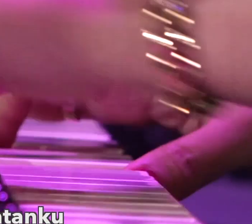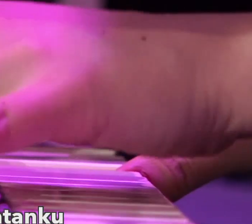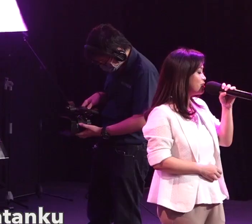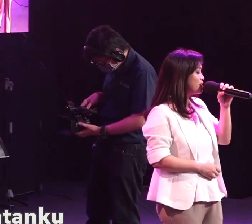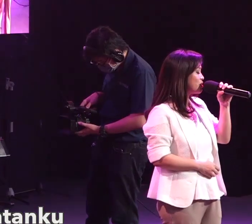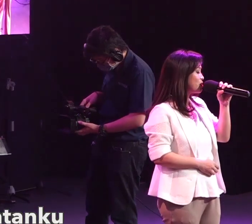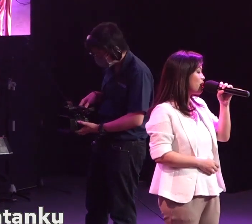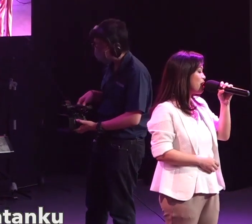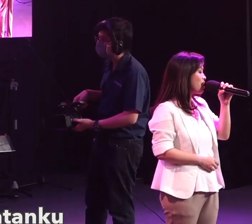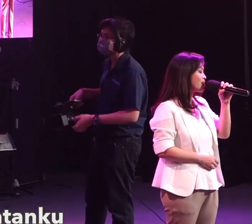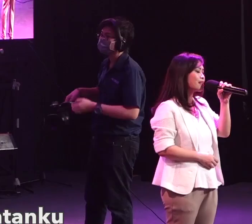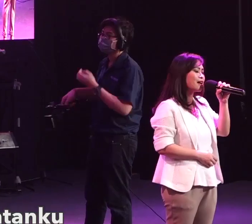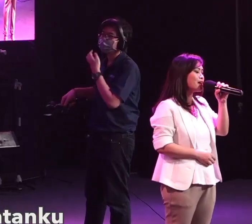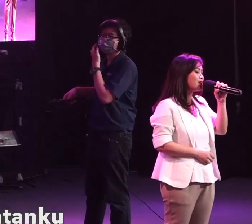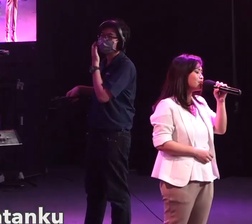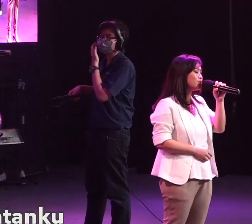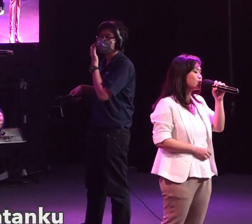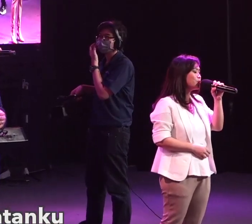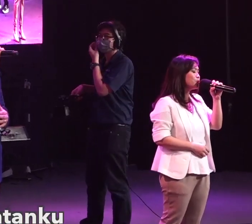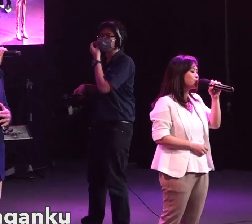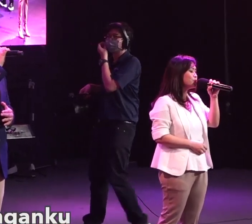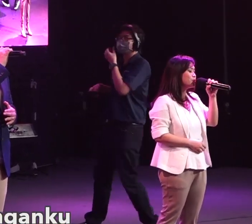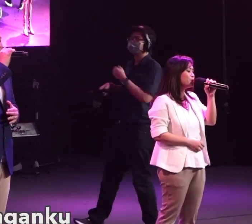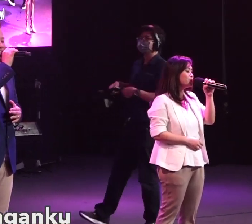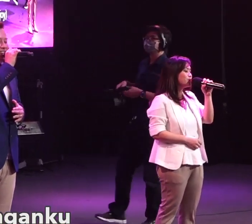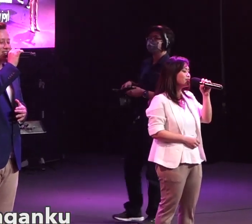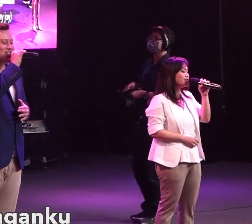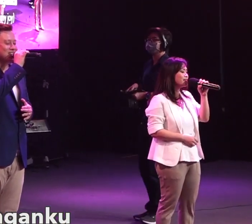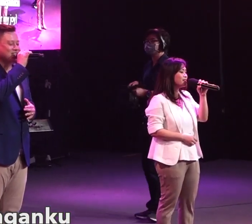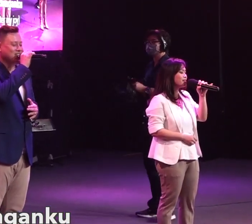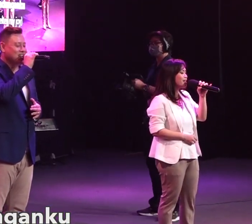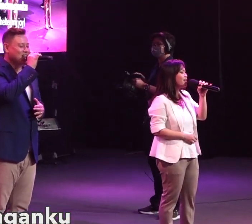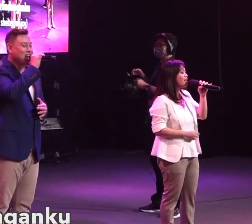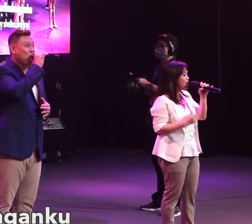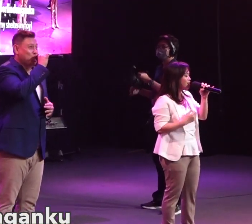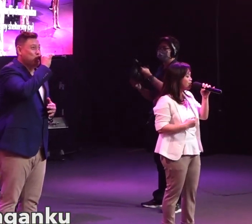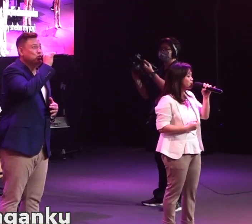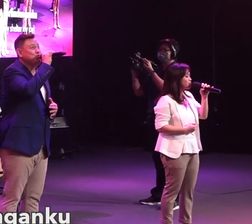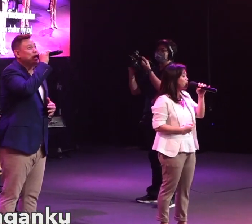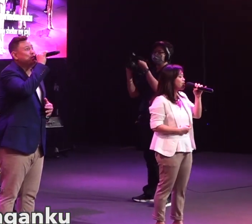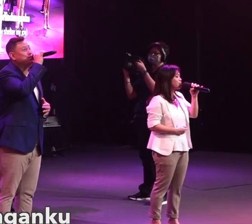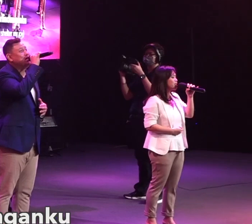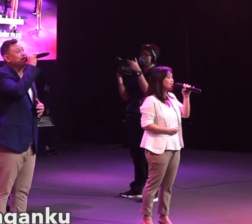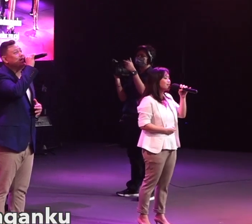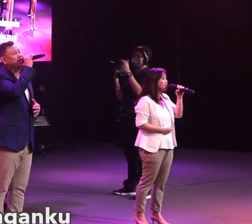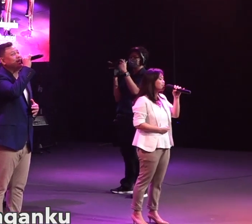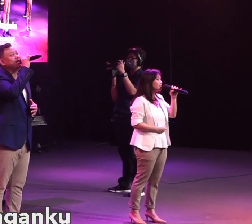Engkaulah kekuatanku,